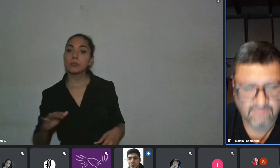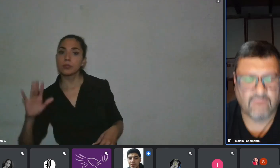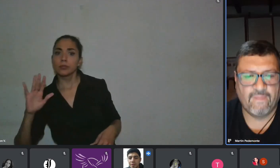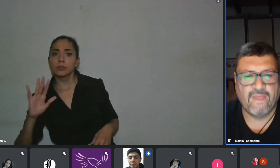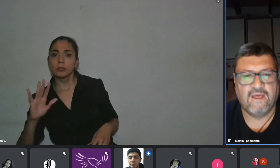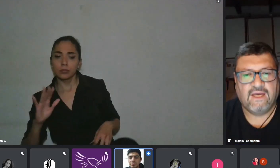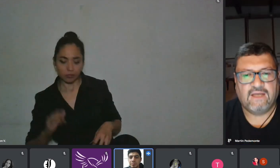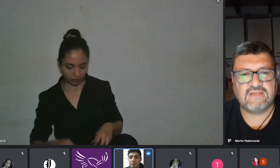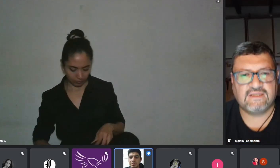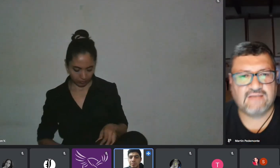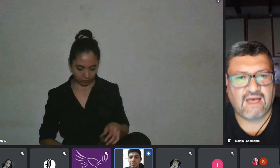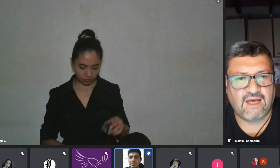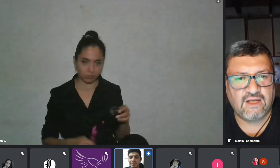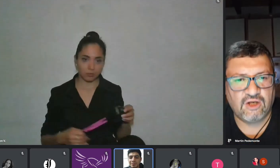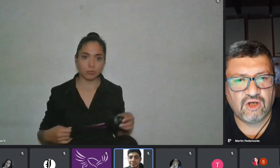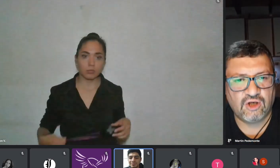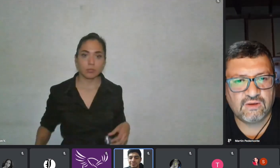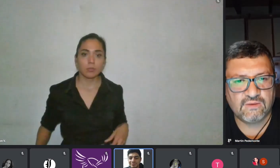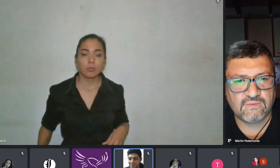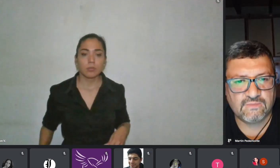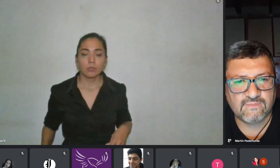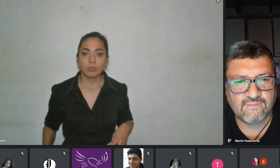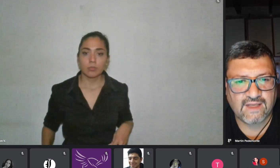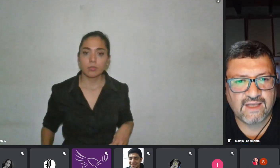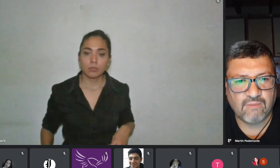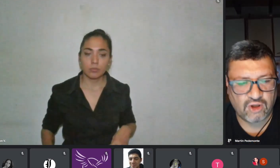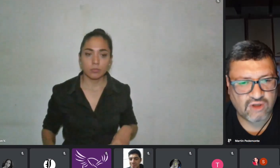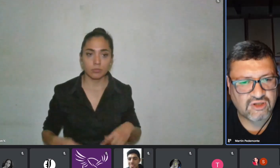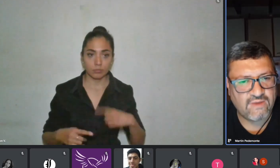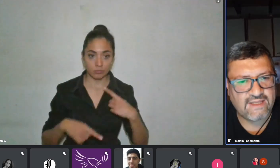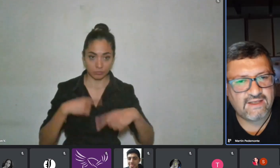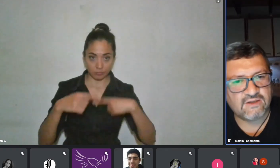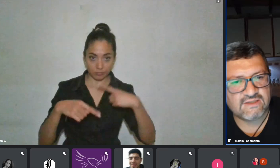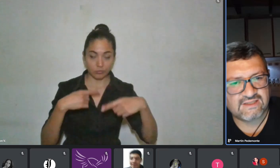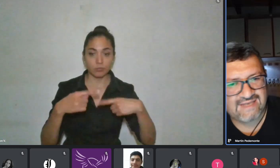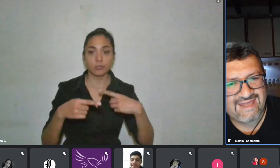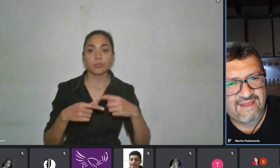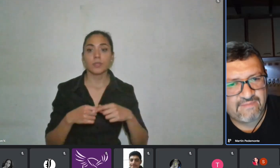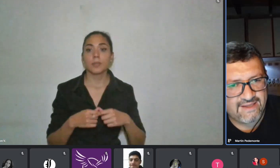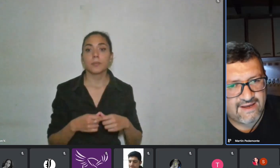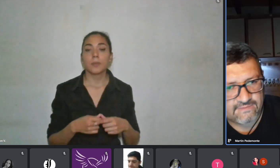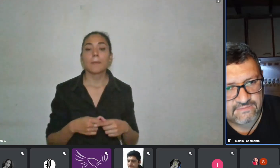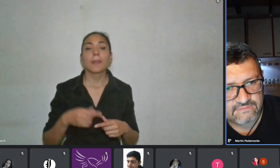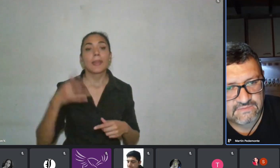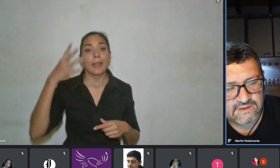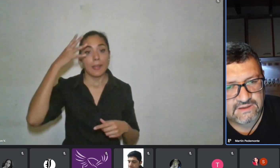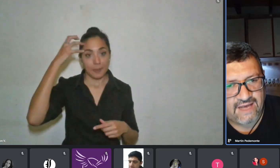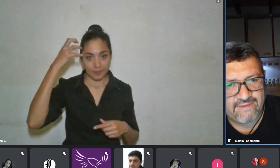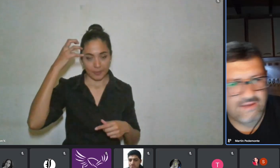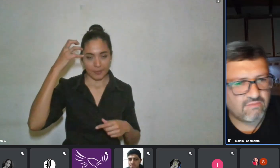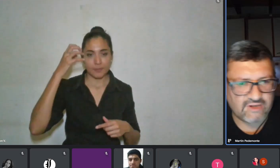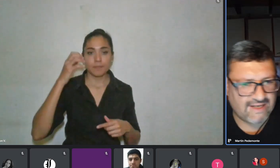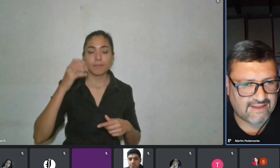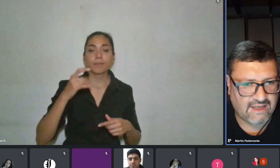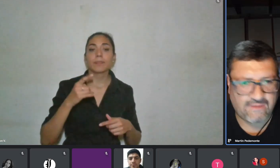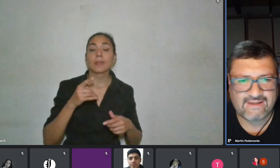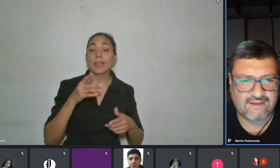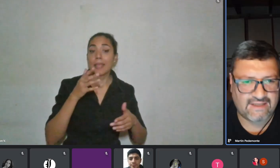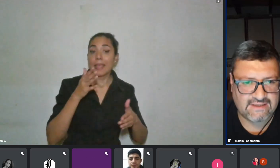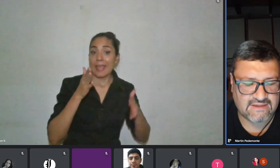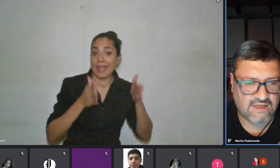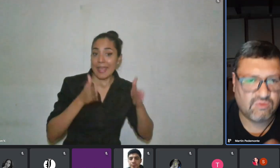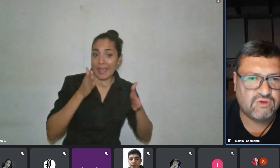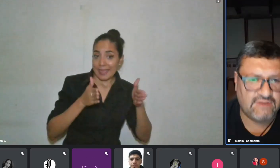Sí, no, bueno. que Entonces, prosiga. bueno, no se olviden entonces. Edad Media, habían monarcas,